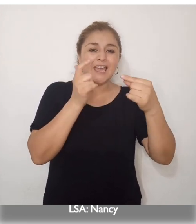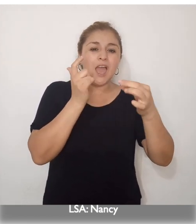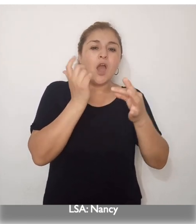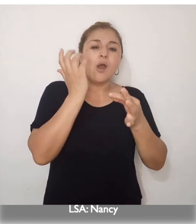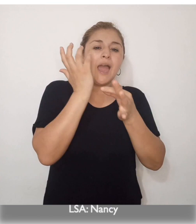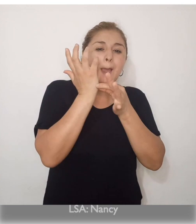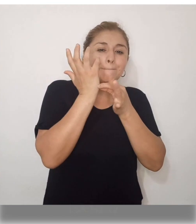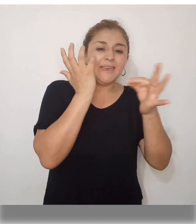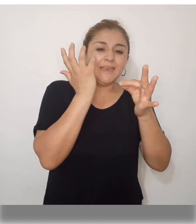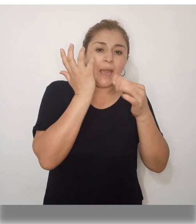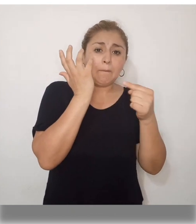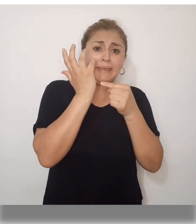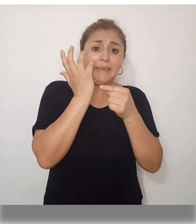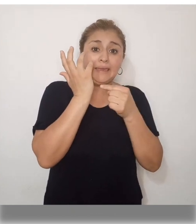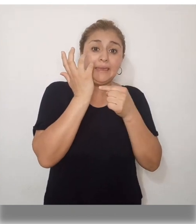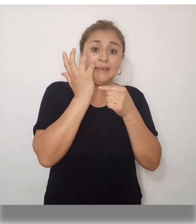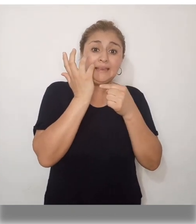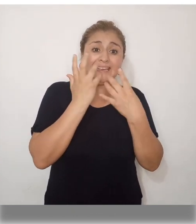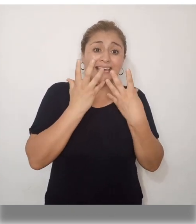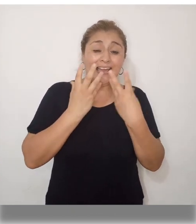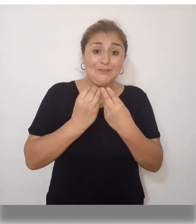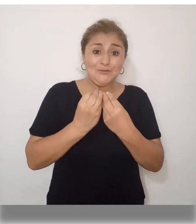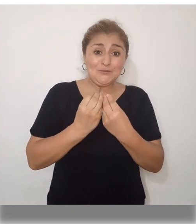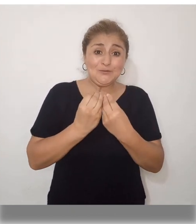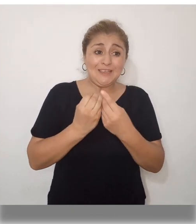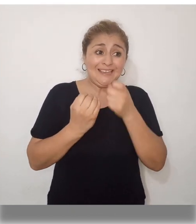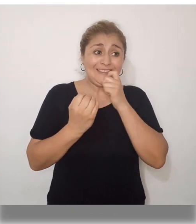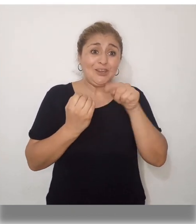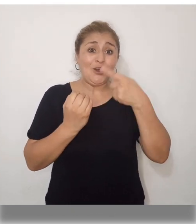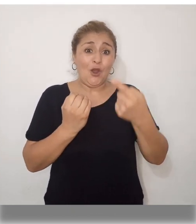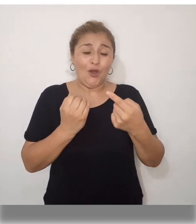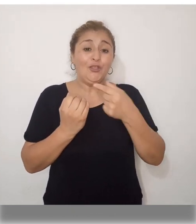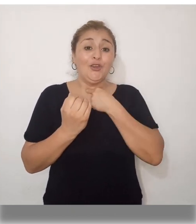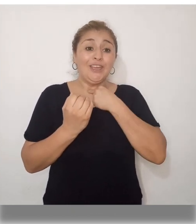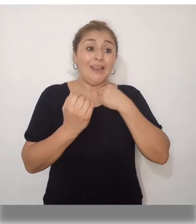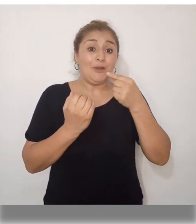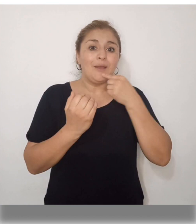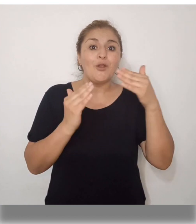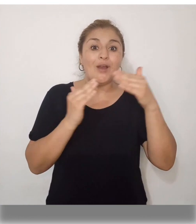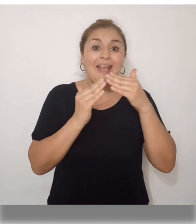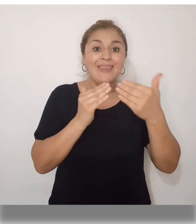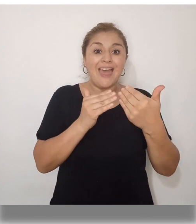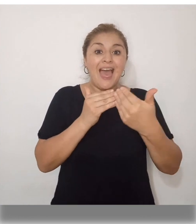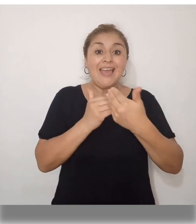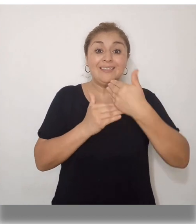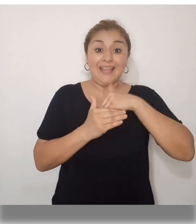que sirven como defensa si alguien quisiera entrar a la propiedad